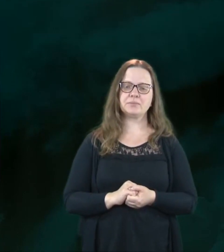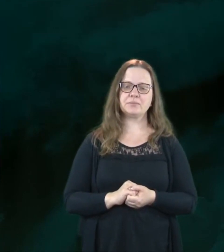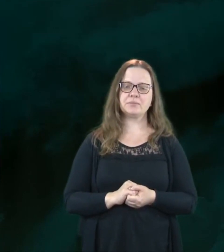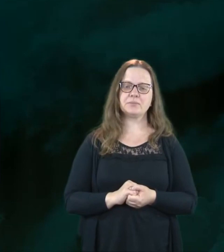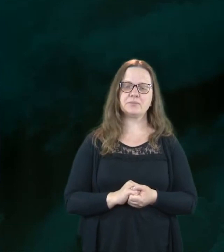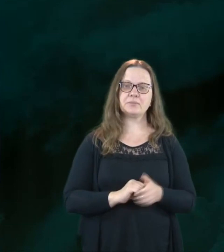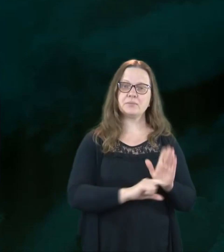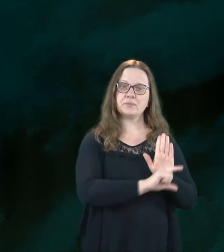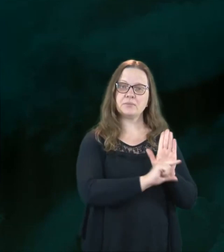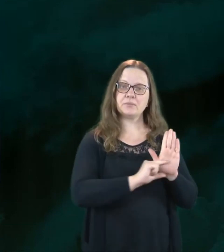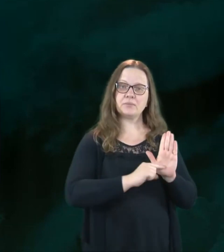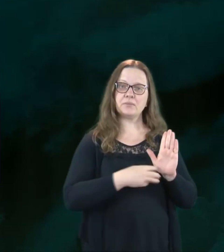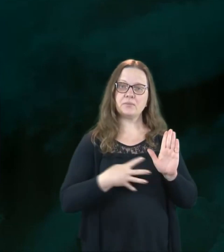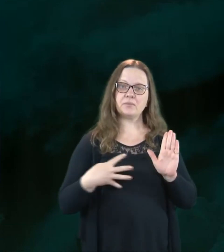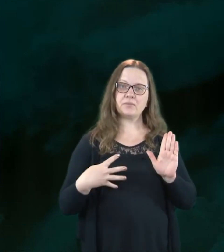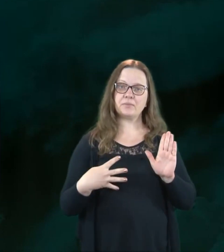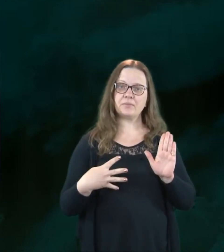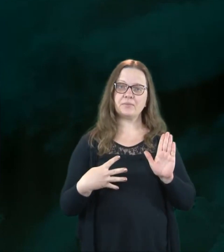versículo 4.